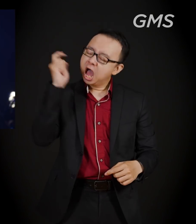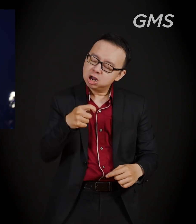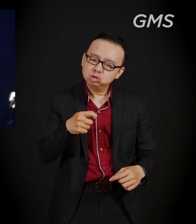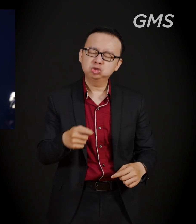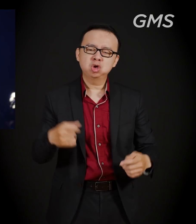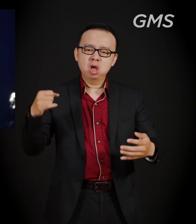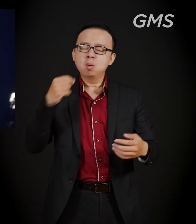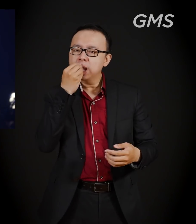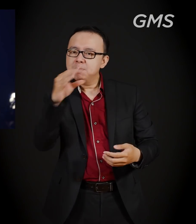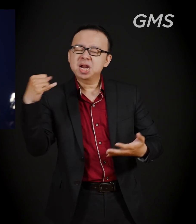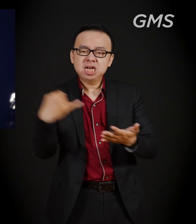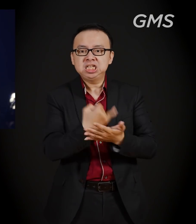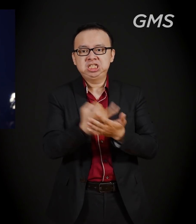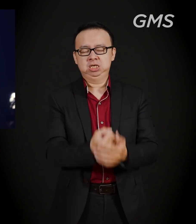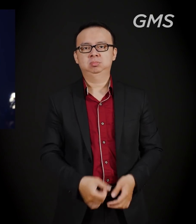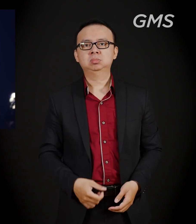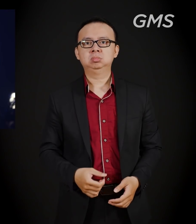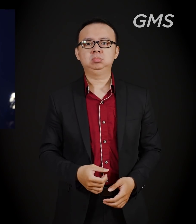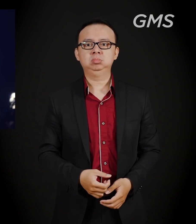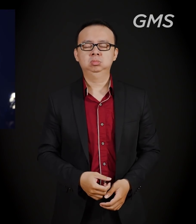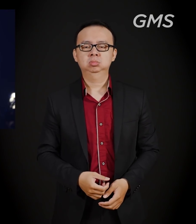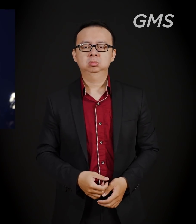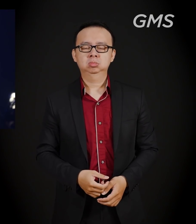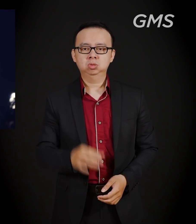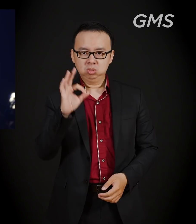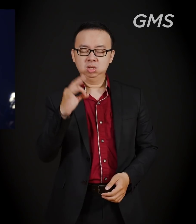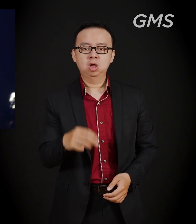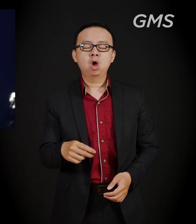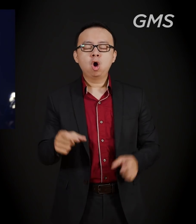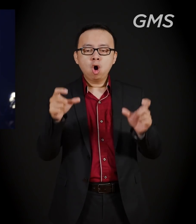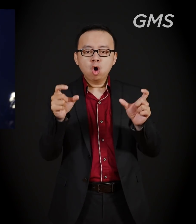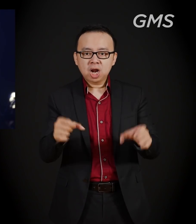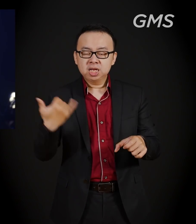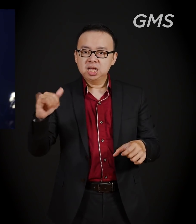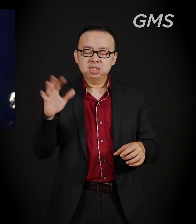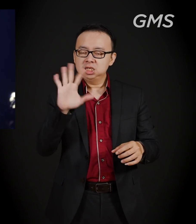Saya ulangi sekali lagi. Orang yang tidak mengabarkan Injil saya beri nama adalah orang yang jahat.